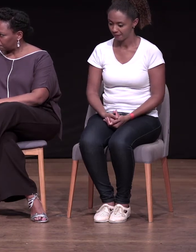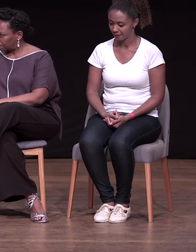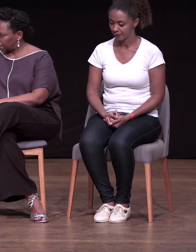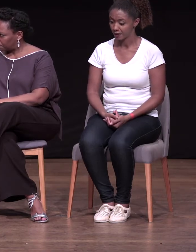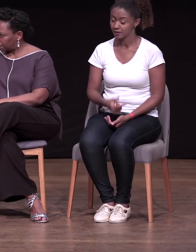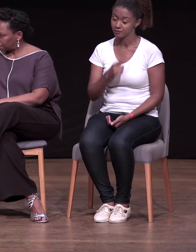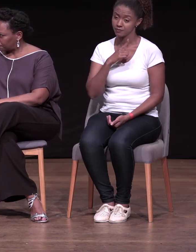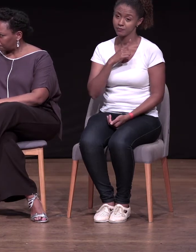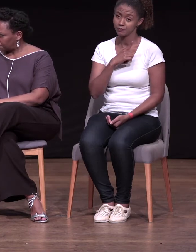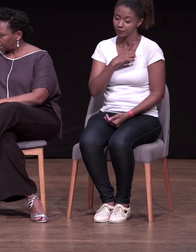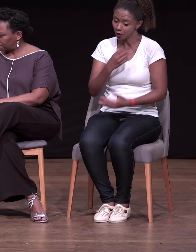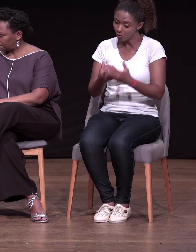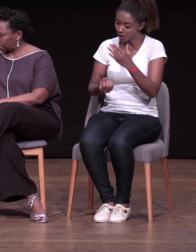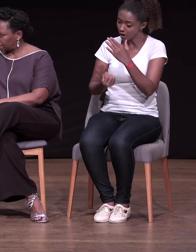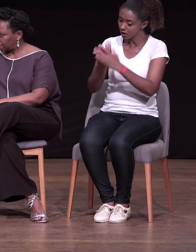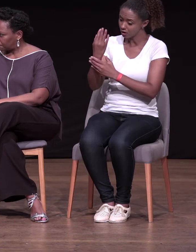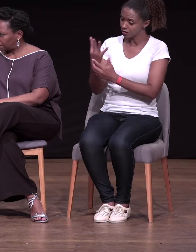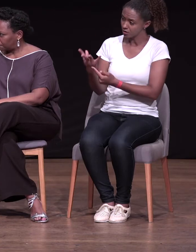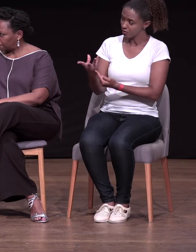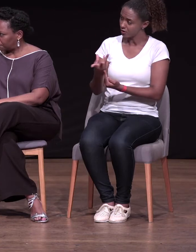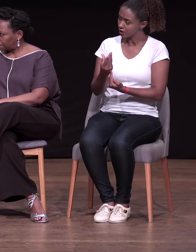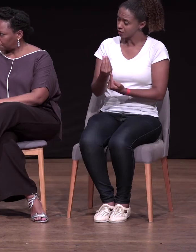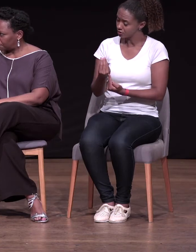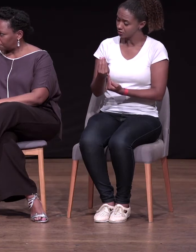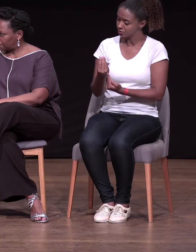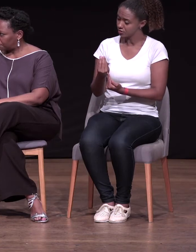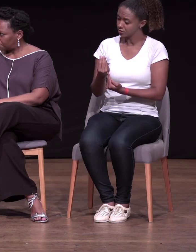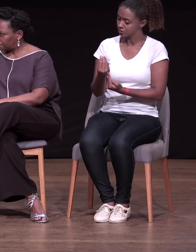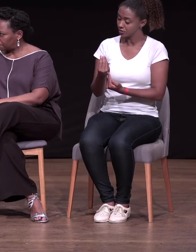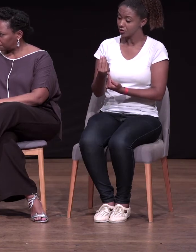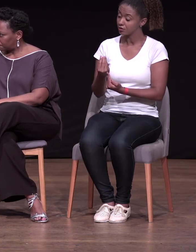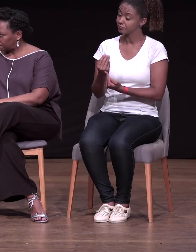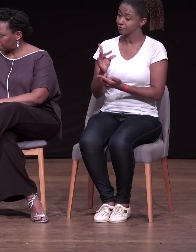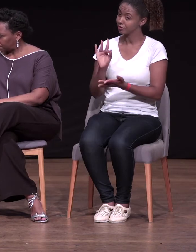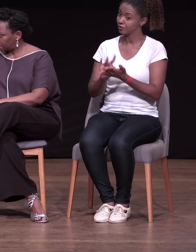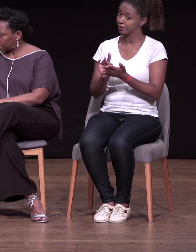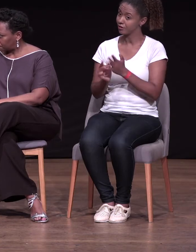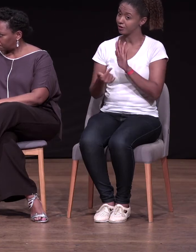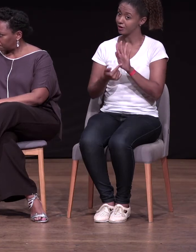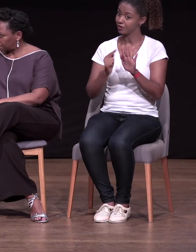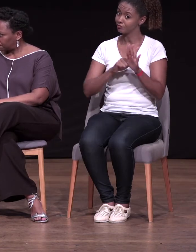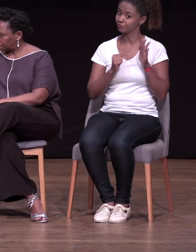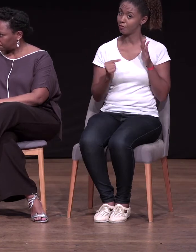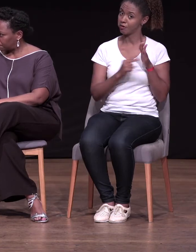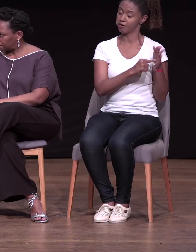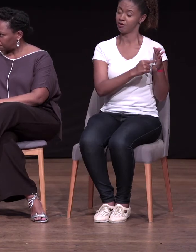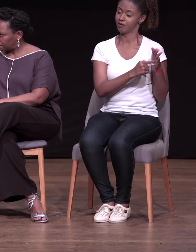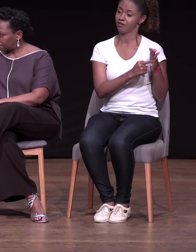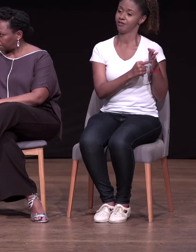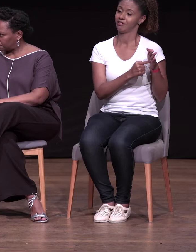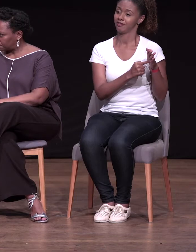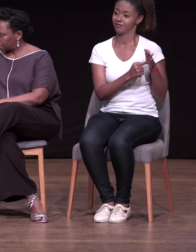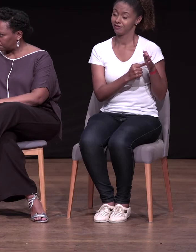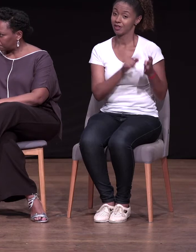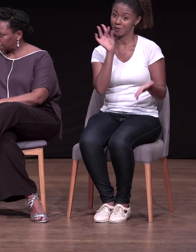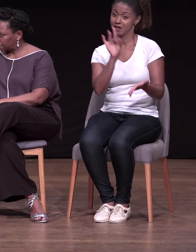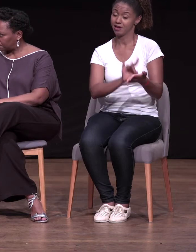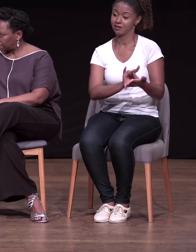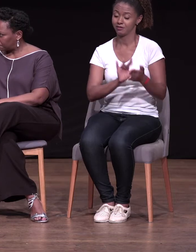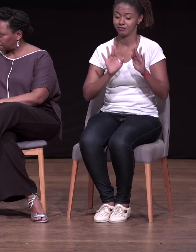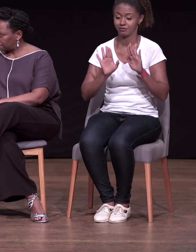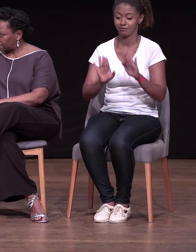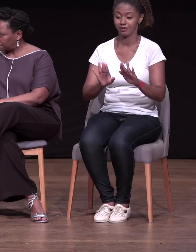produção artística que se enuncia com uma denúncia a uma condição, a uma realidade, mas que, em alguma medida, escolhe